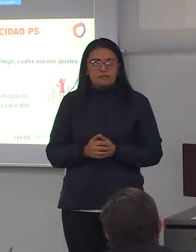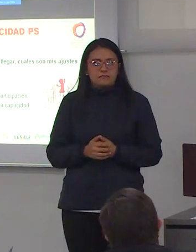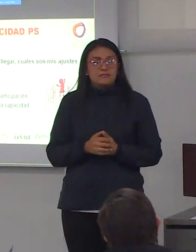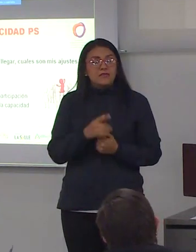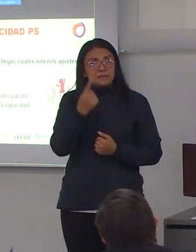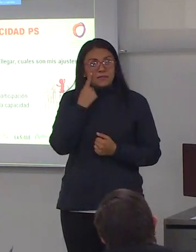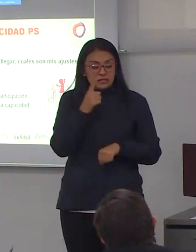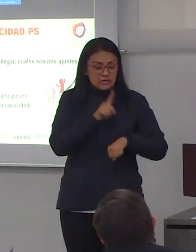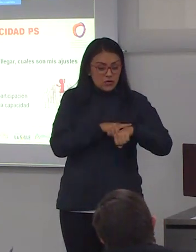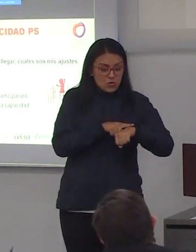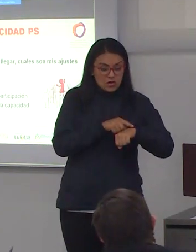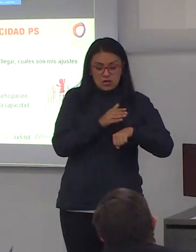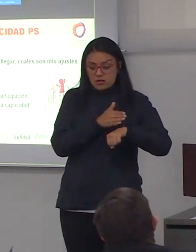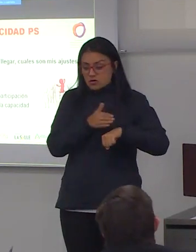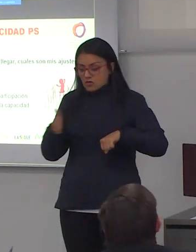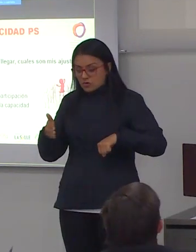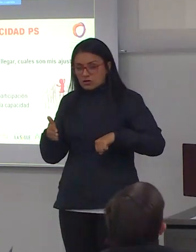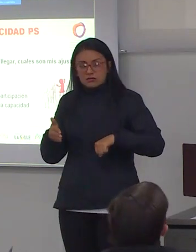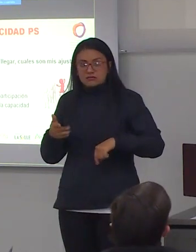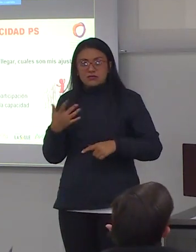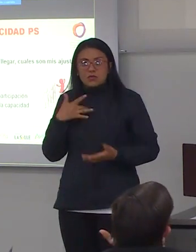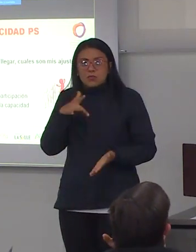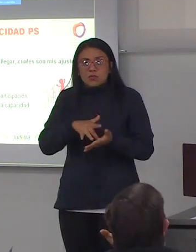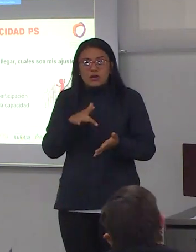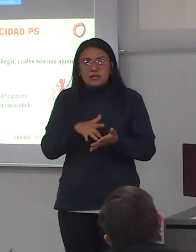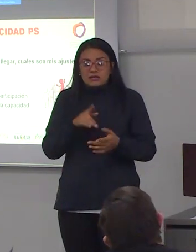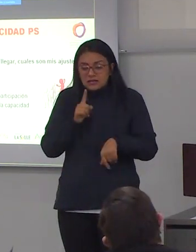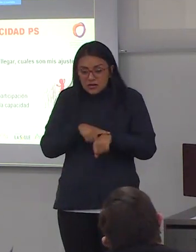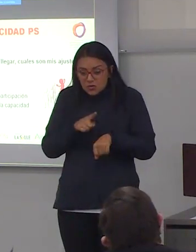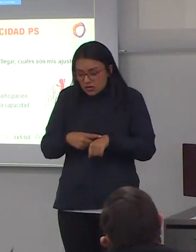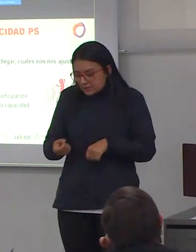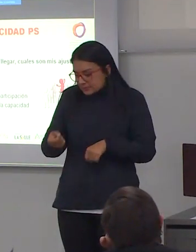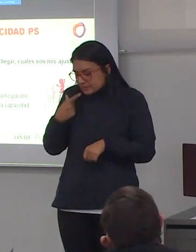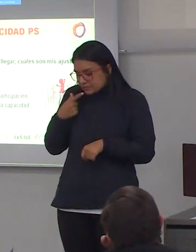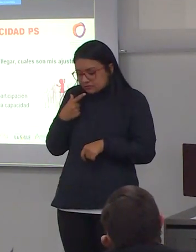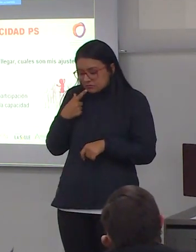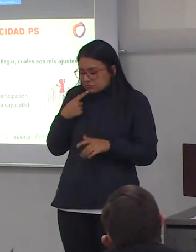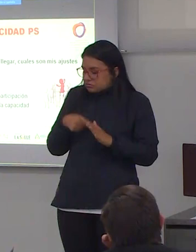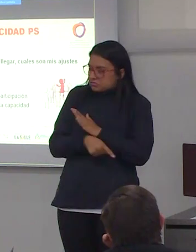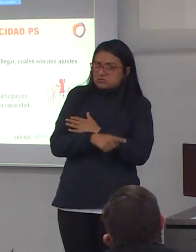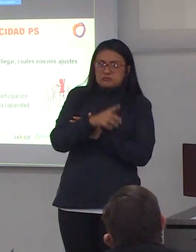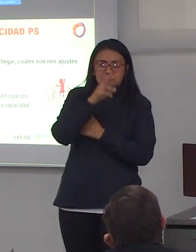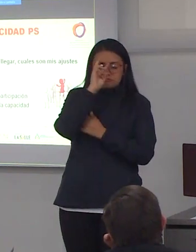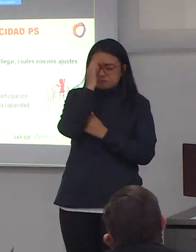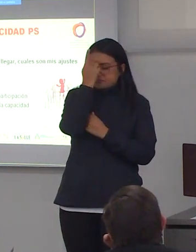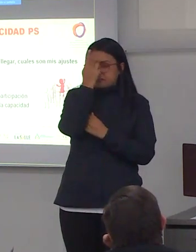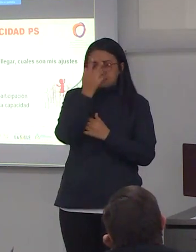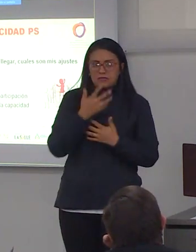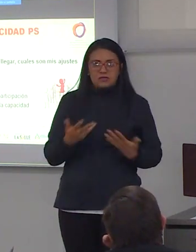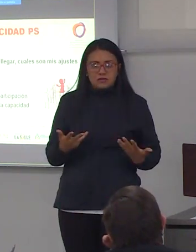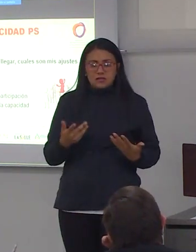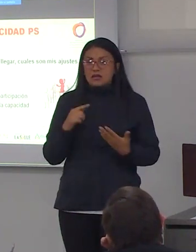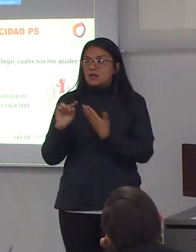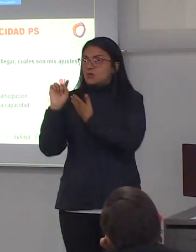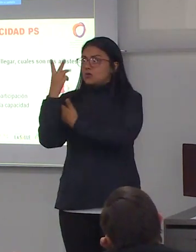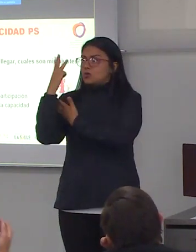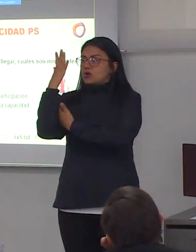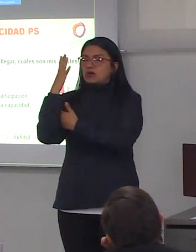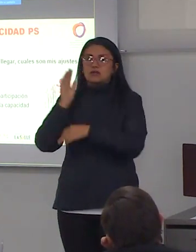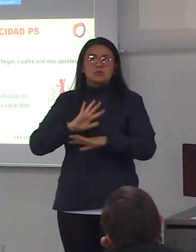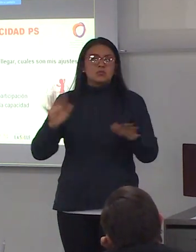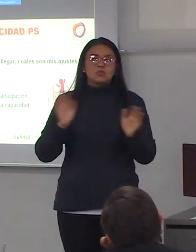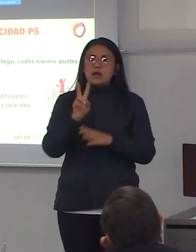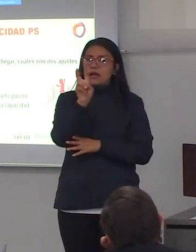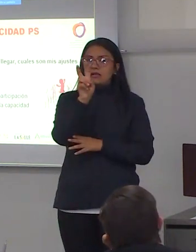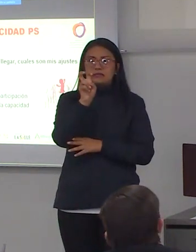es que de tal a tal hora yo no me puedo participar porque es a hora me tomo un medicamento que me funde no me ponga a madrugar porque